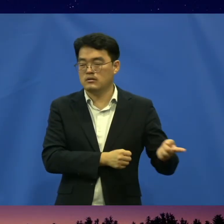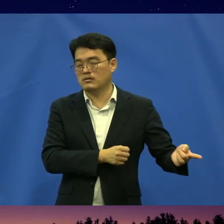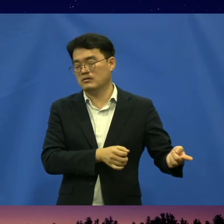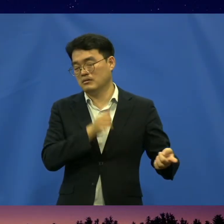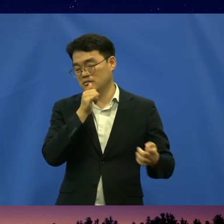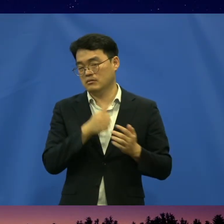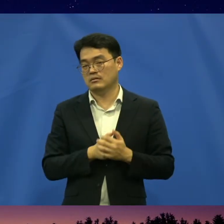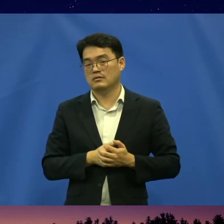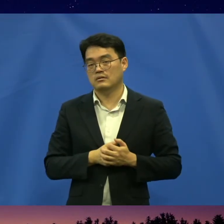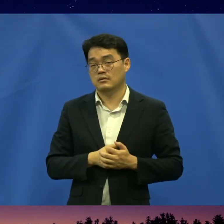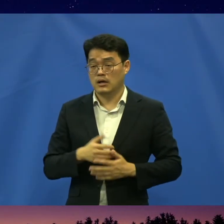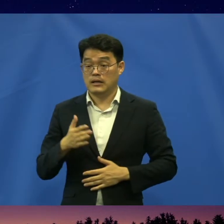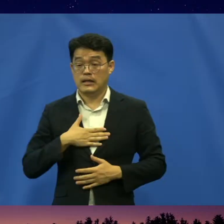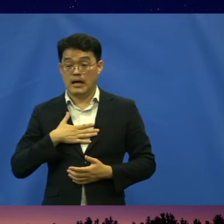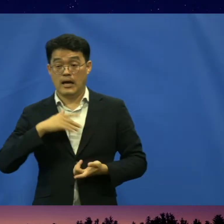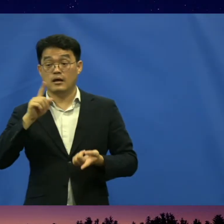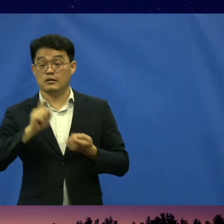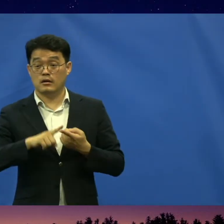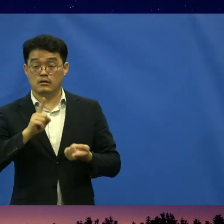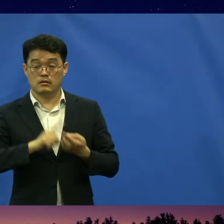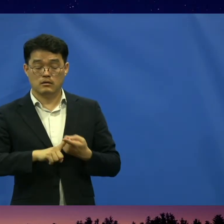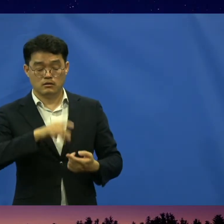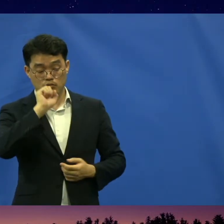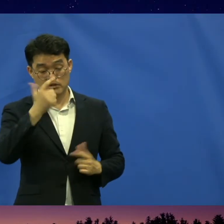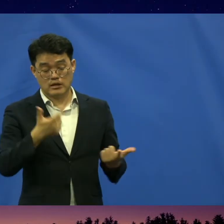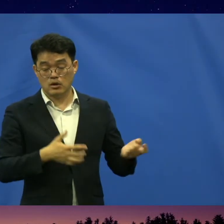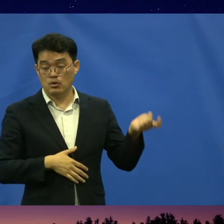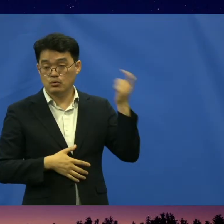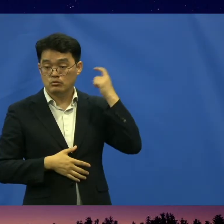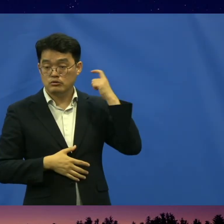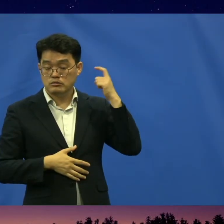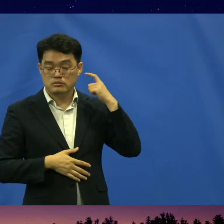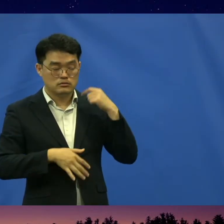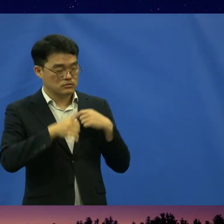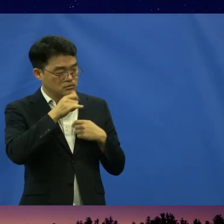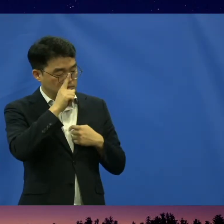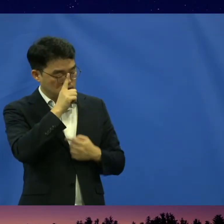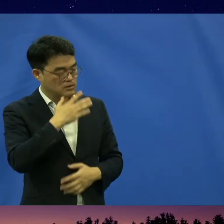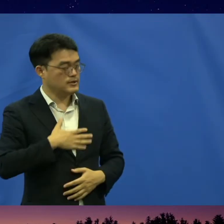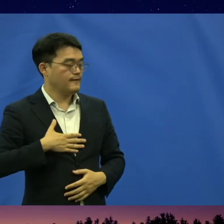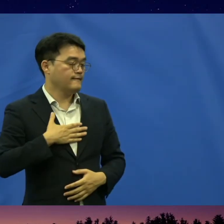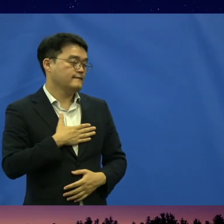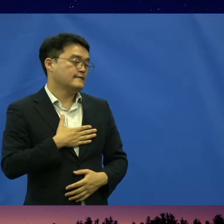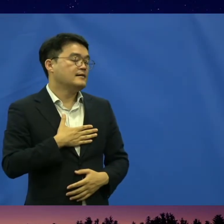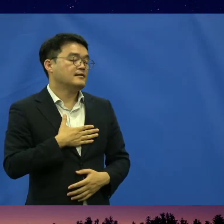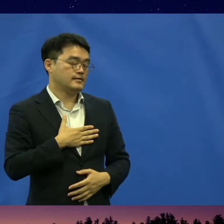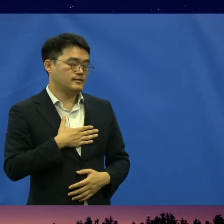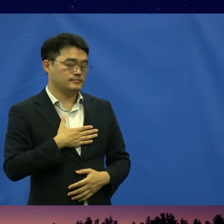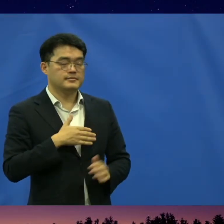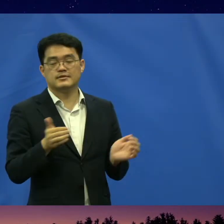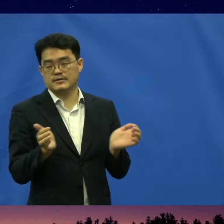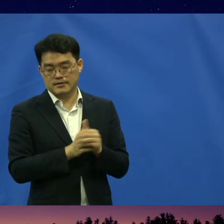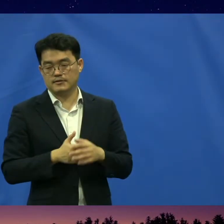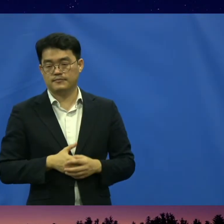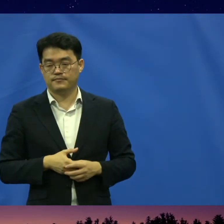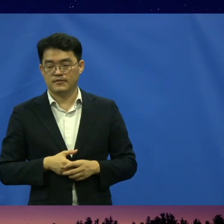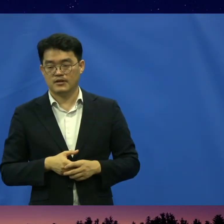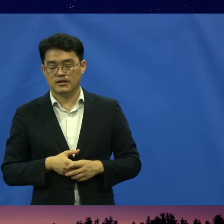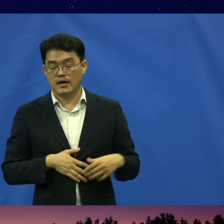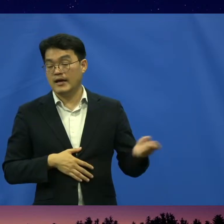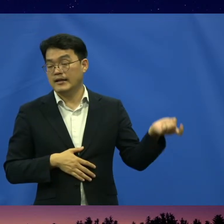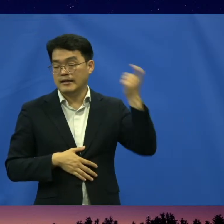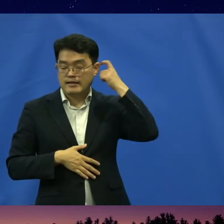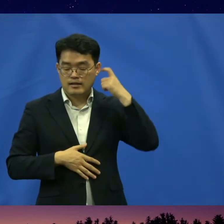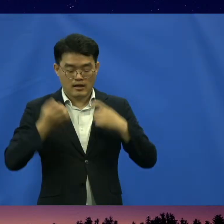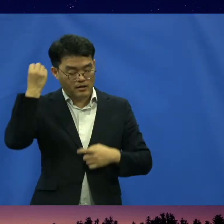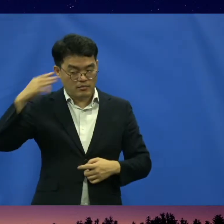나에 대한 안 좋은 소문을 들으면 기분 좋지 않아요. 그러나 소문을 끝내야 돼요. 소문을 듣는 즉시 쓰레기통에 집어넣어요.